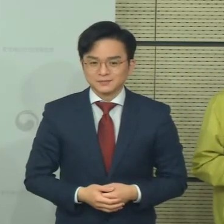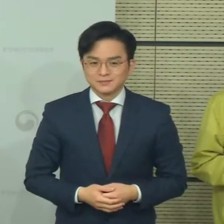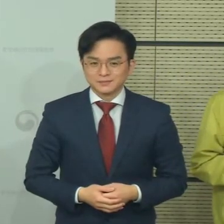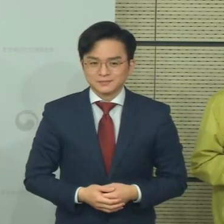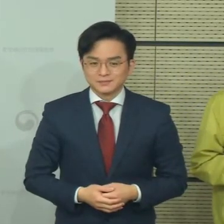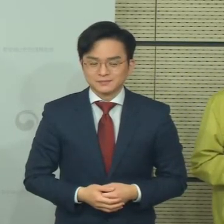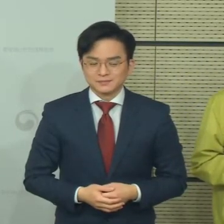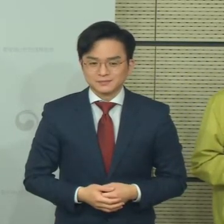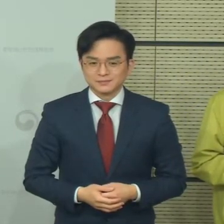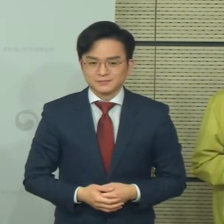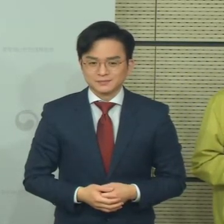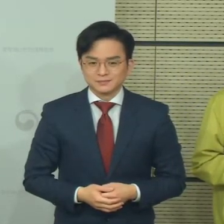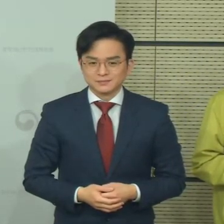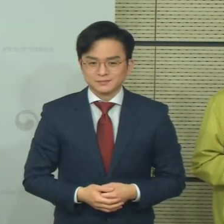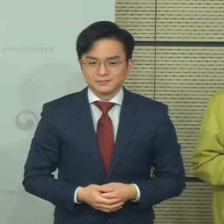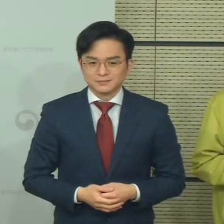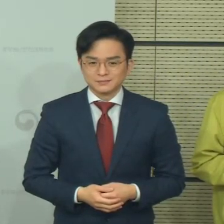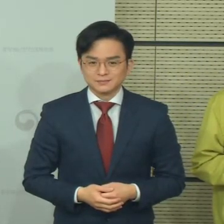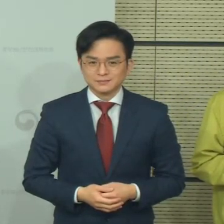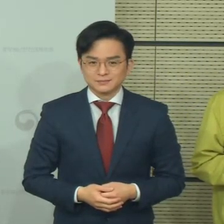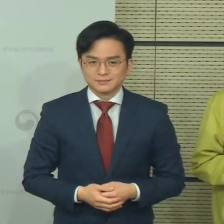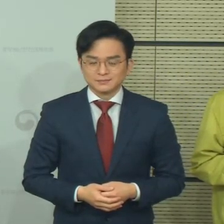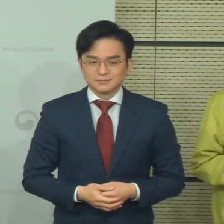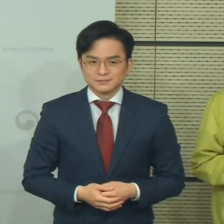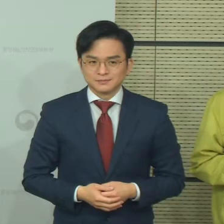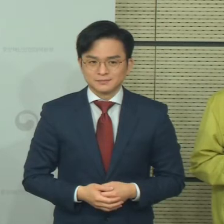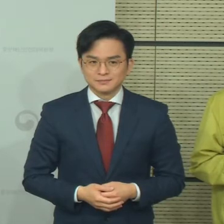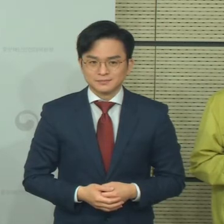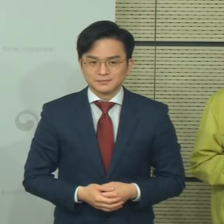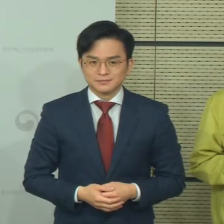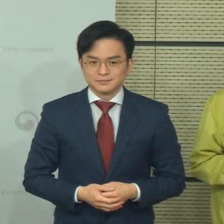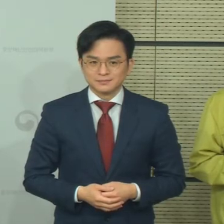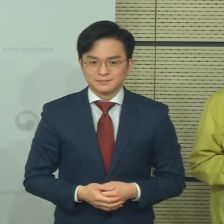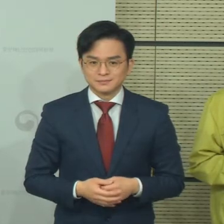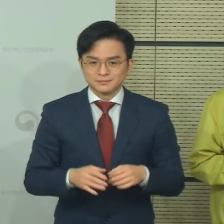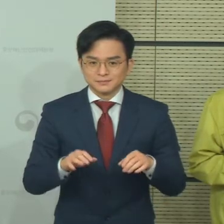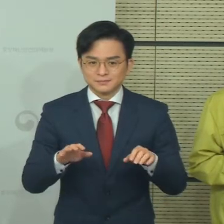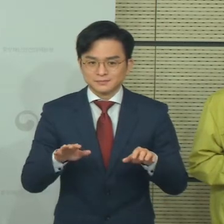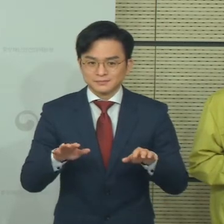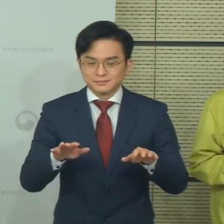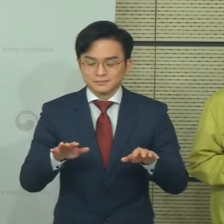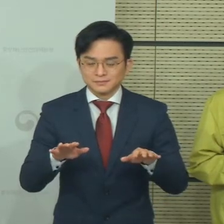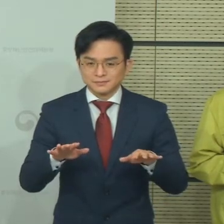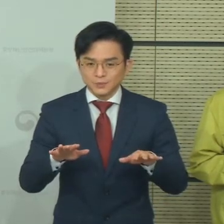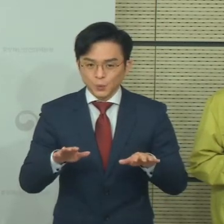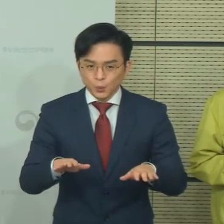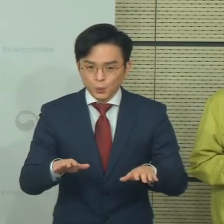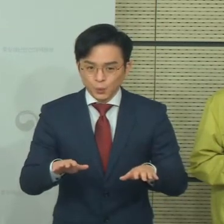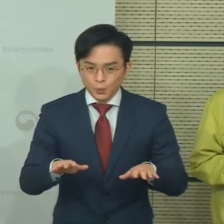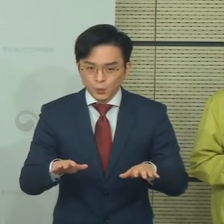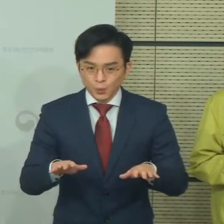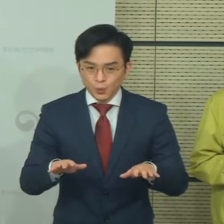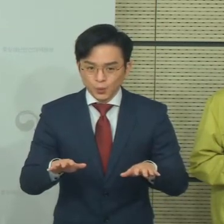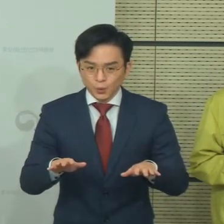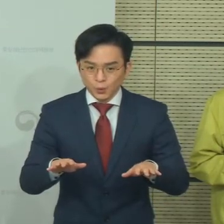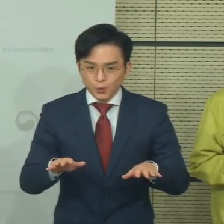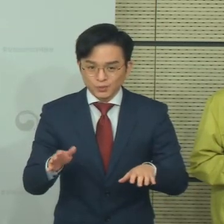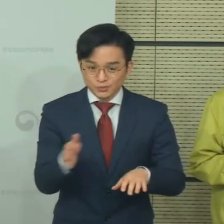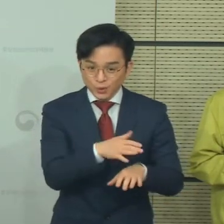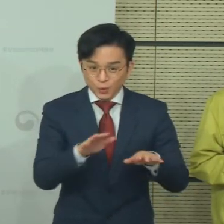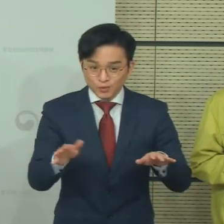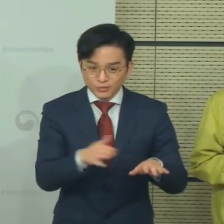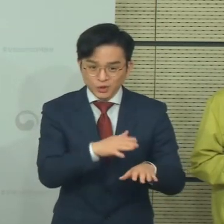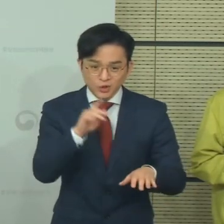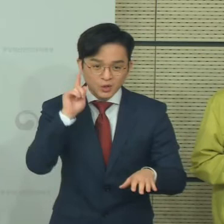부분 외에도 아까 저희가 이제 한 2주 정도 만약 이 이 감염 지역사회 감염 사례를 대폭 낮출 수만